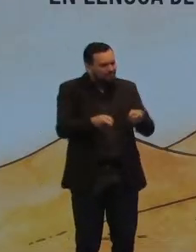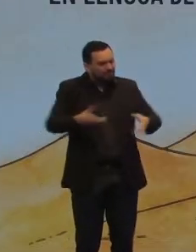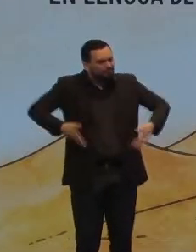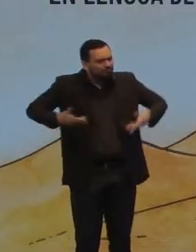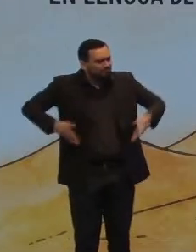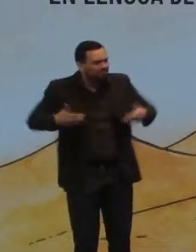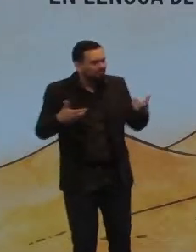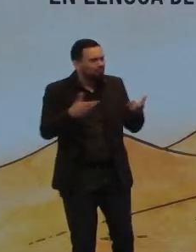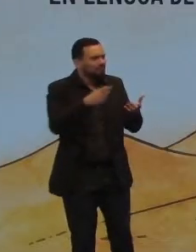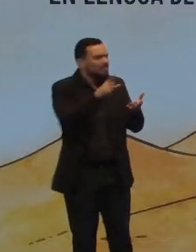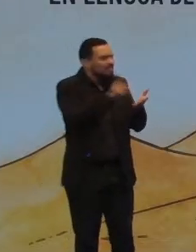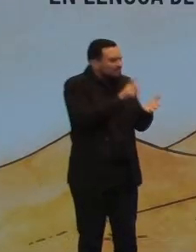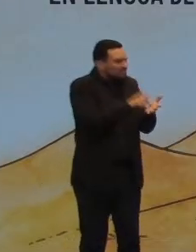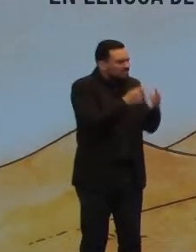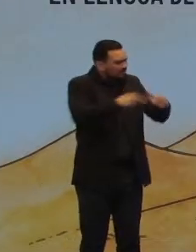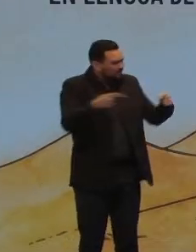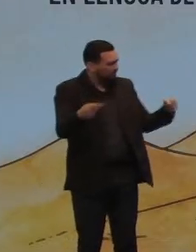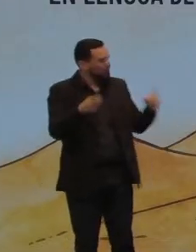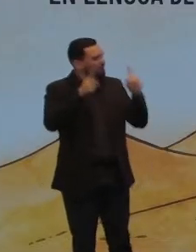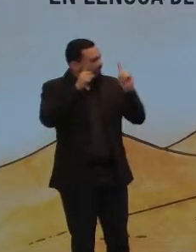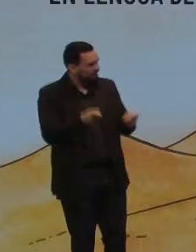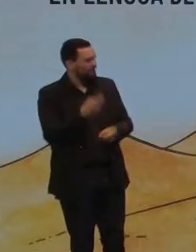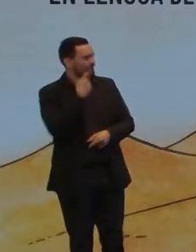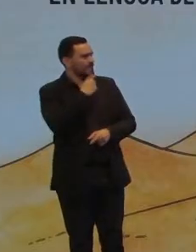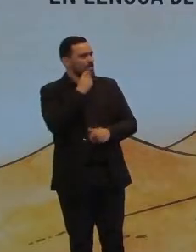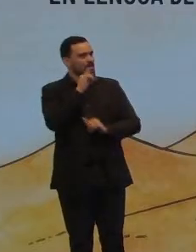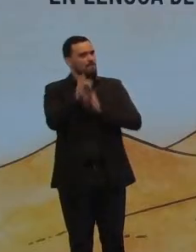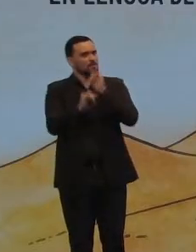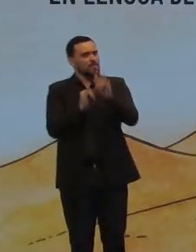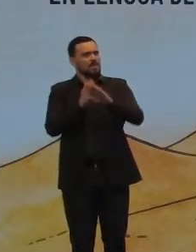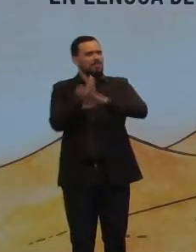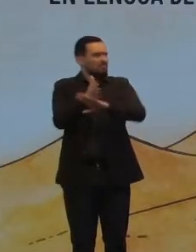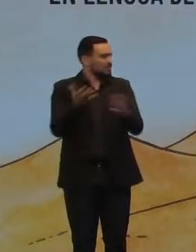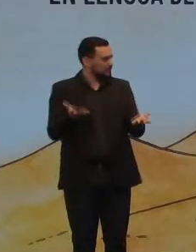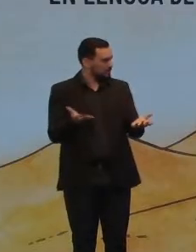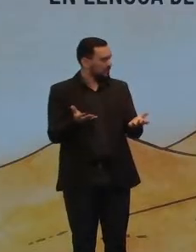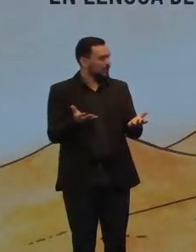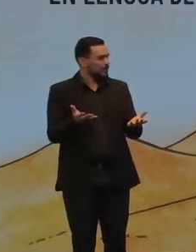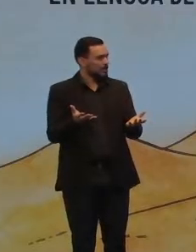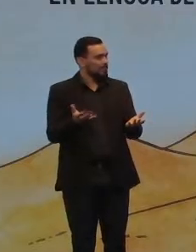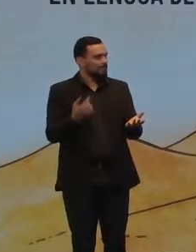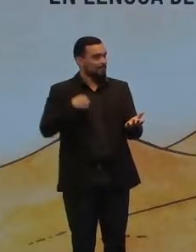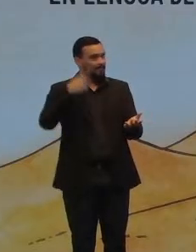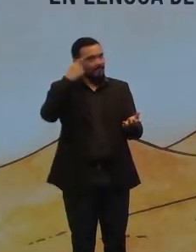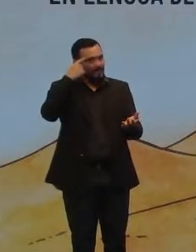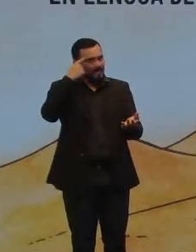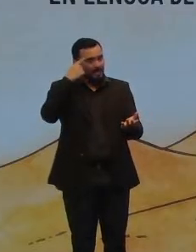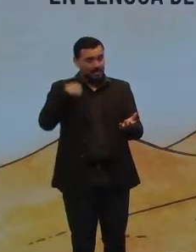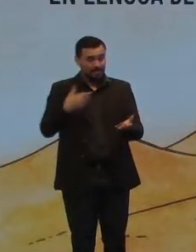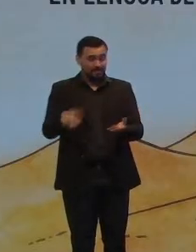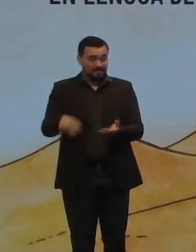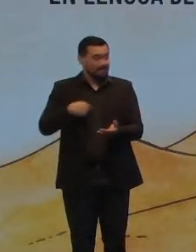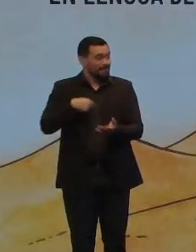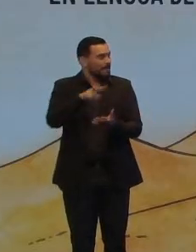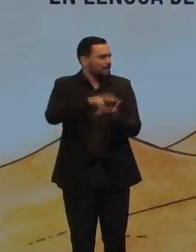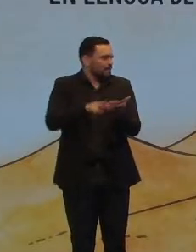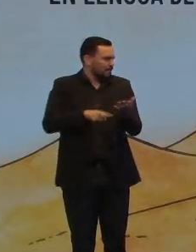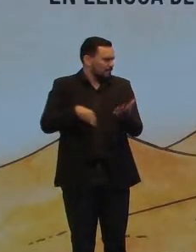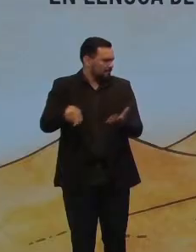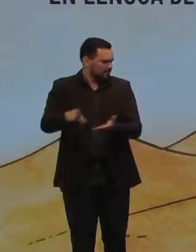¿Qué hace falta también? Que los libros puedan ofrecer información y romper las barreras de la